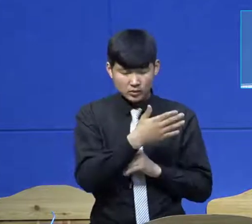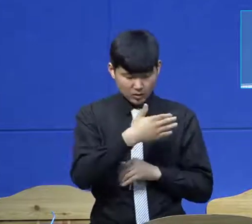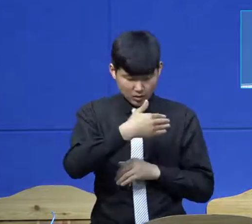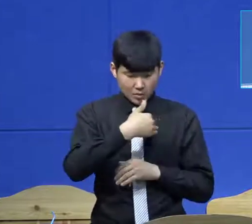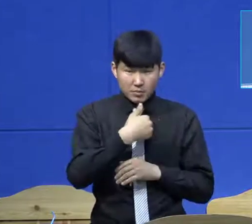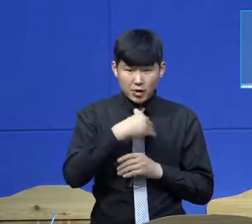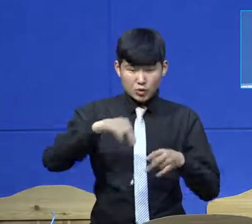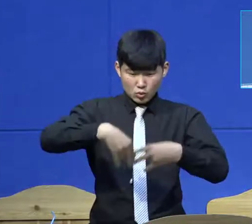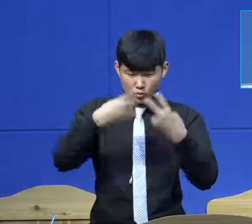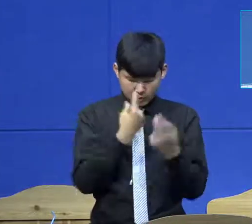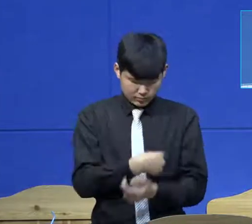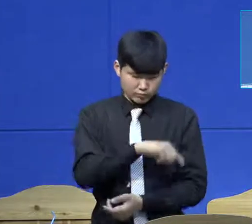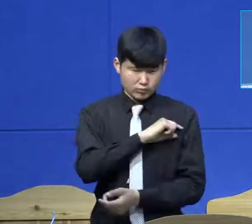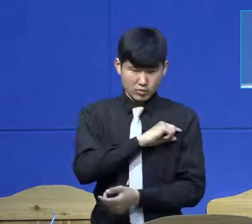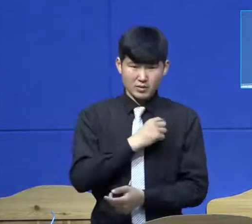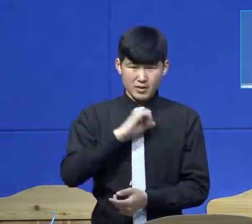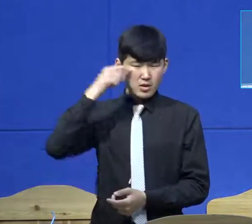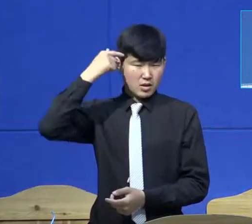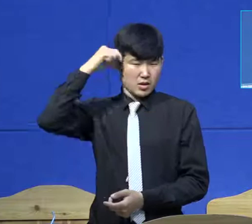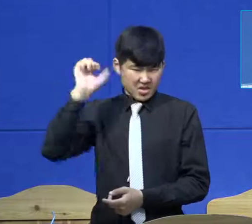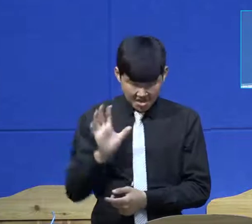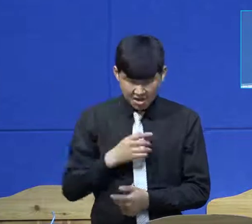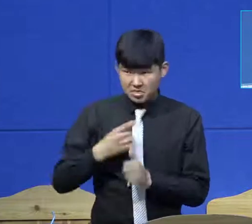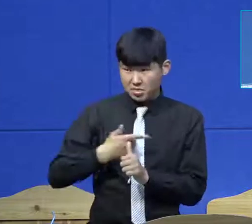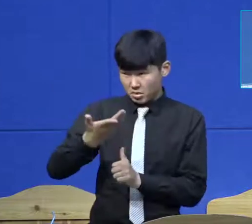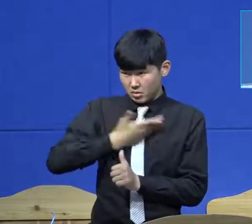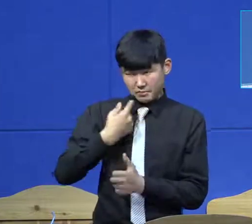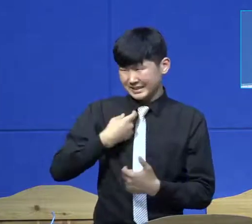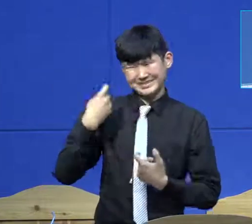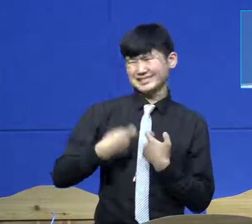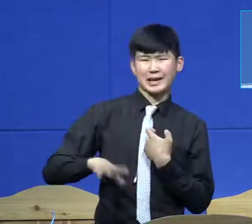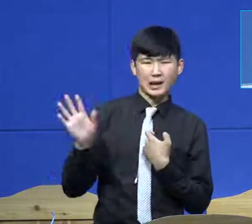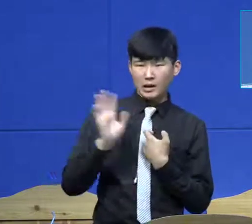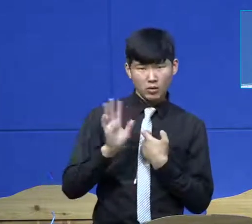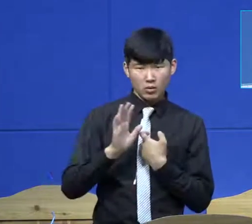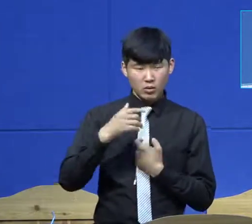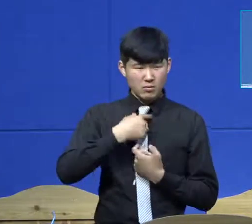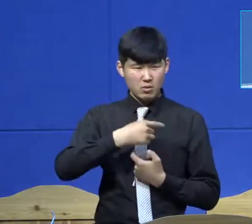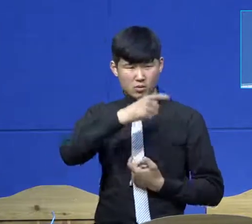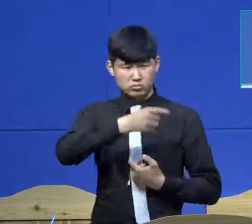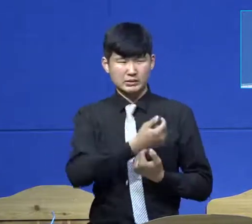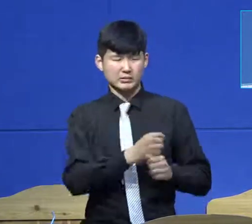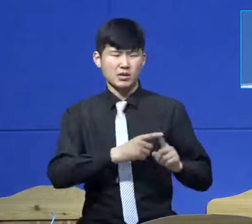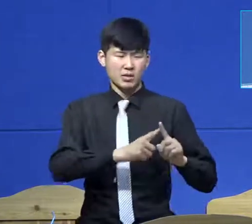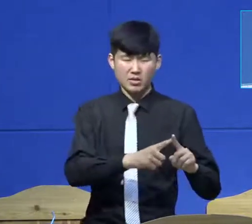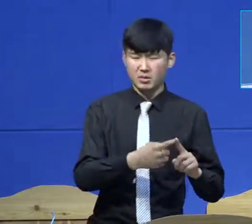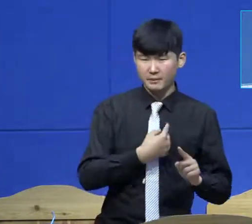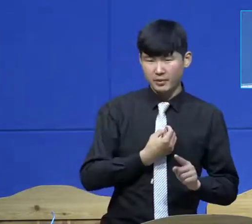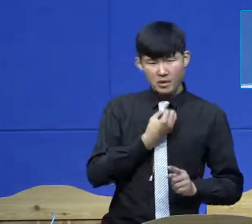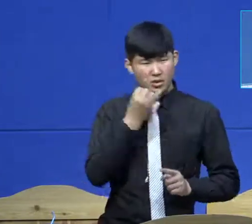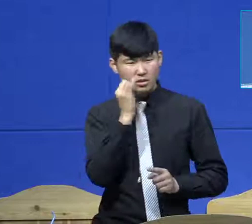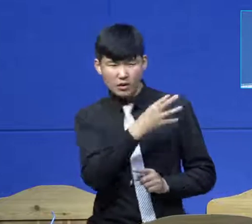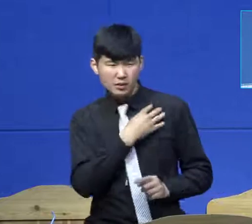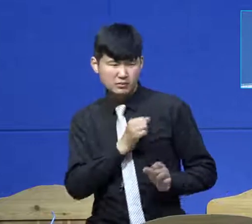хамгийн өчүүхэн нь элч хэмээ нэрлэгдэхэд зохисгүй хүн билээ. Би бол хавчигч, доромжлогч,